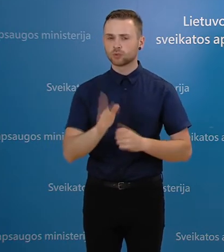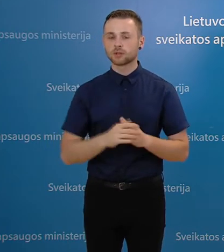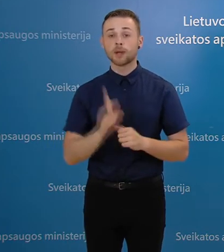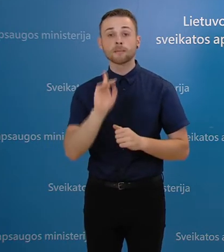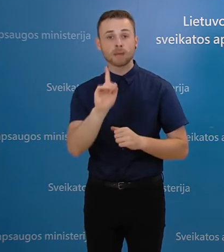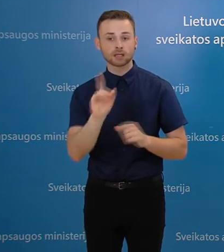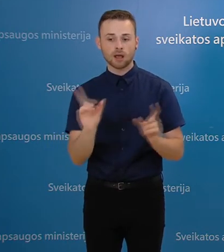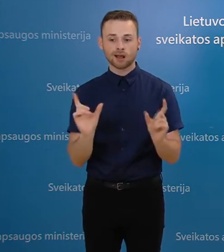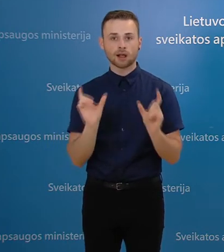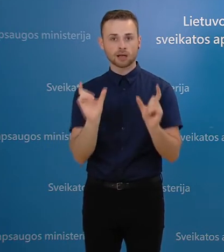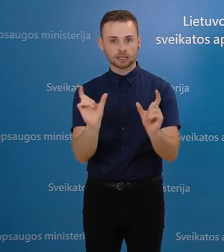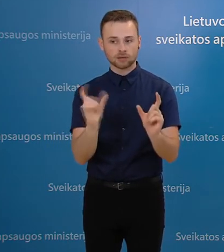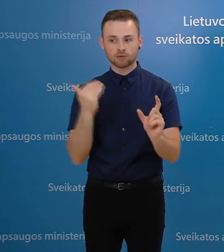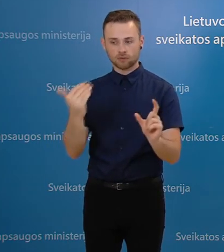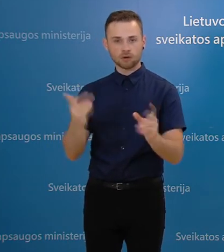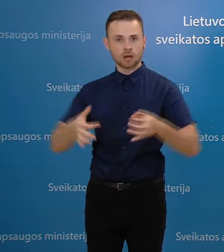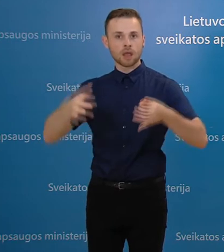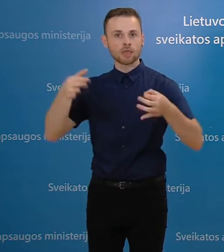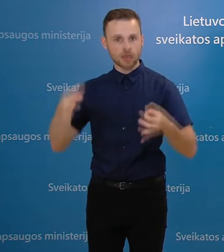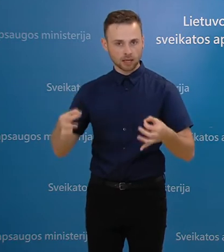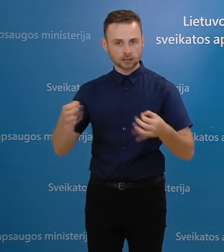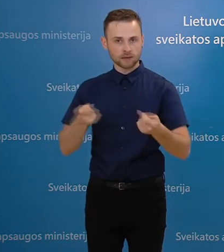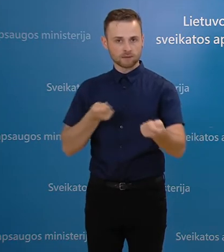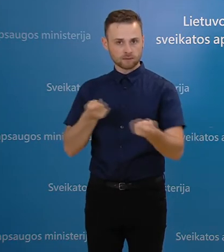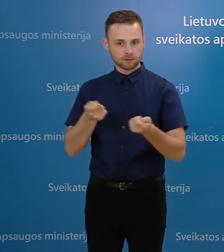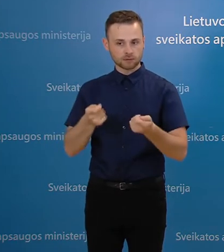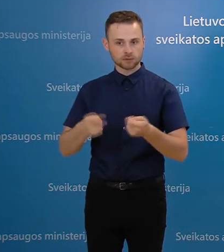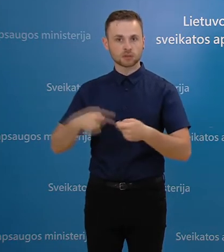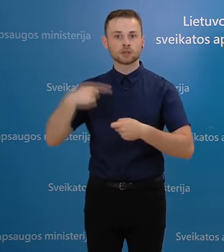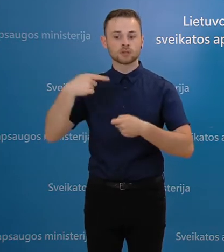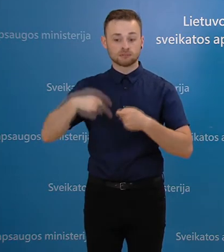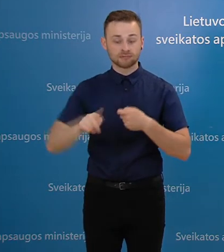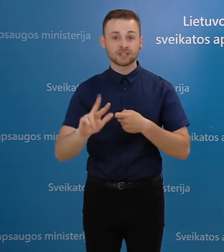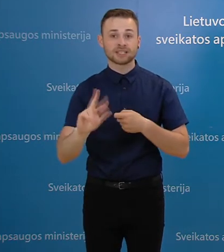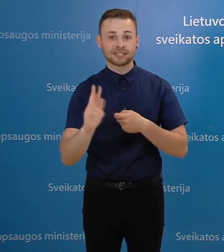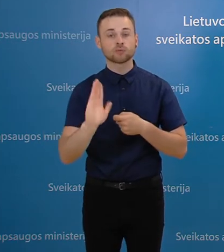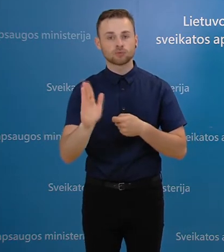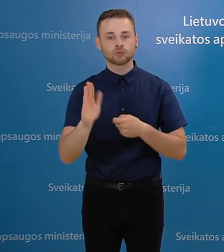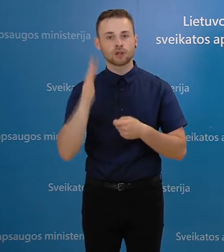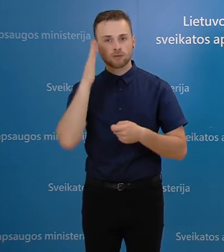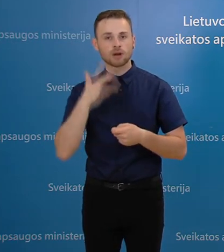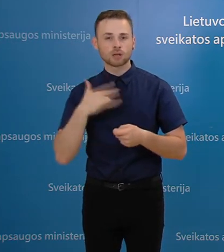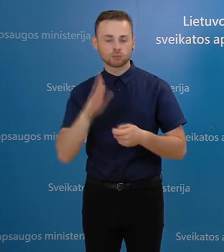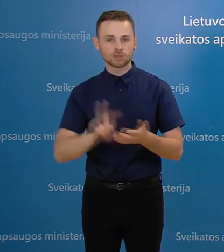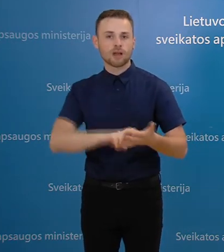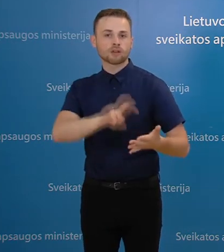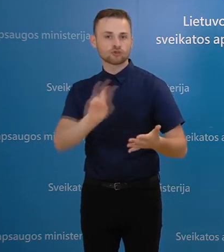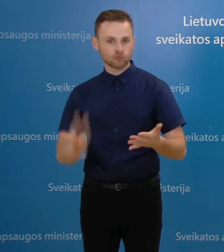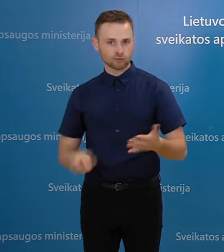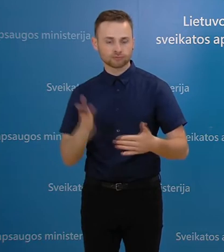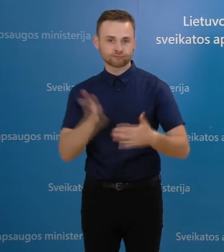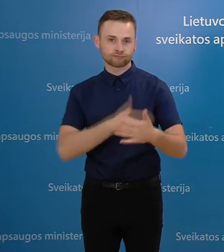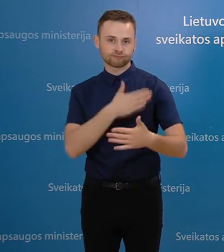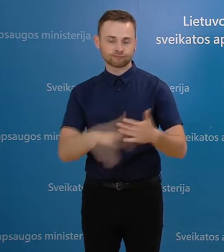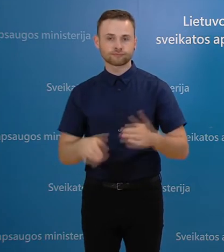karantinas kaip teisinis režimas tikėtina, kad trečiadienį bus apsispręsta jo atsisakyti. Augustas iš